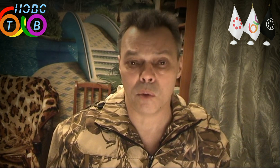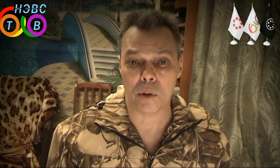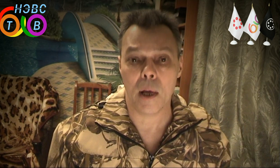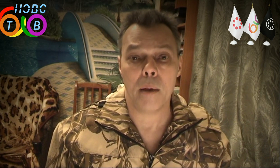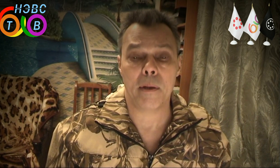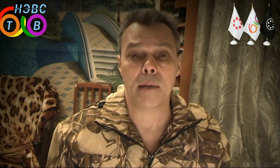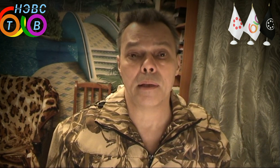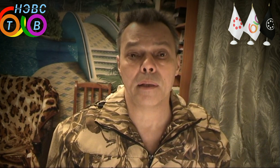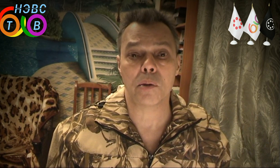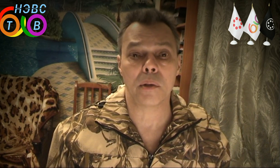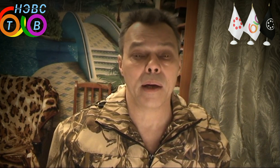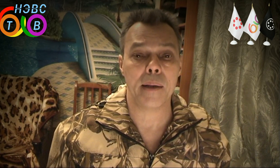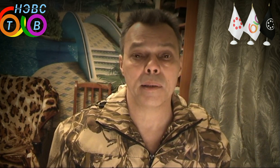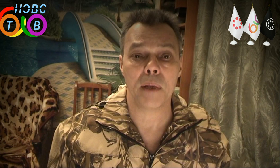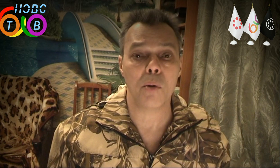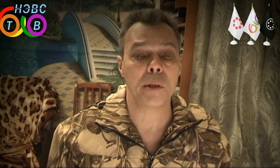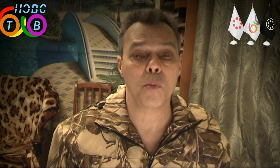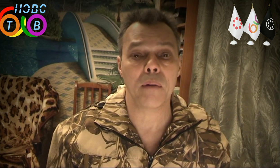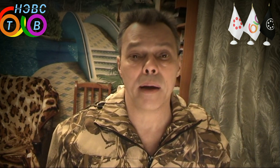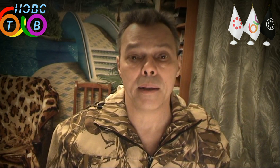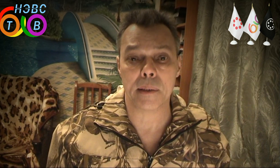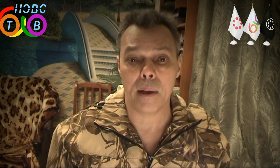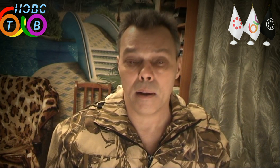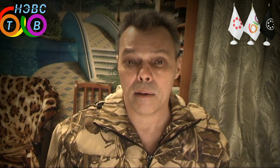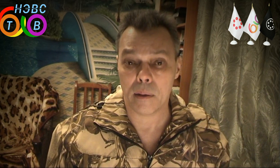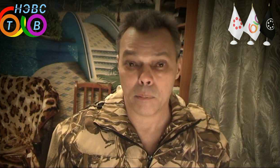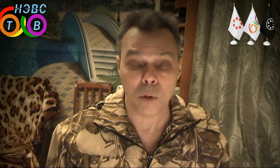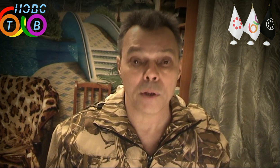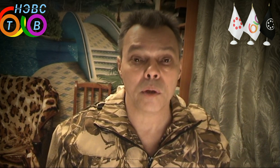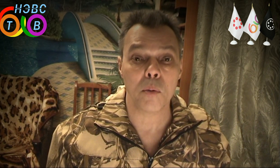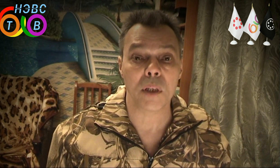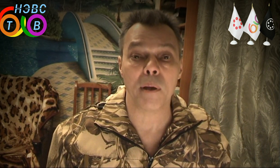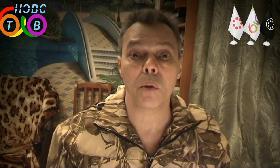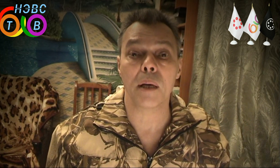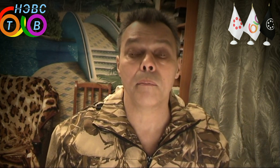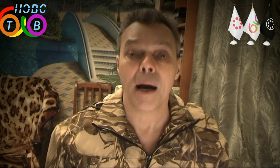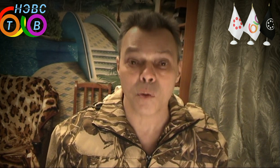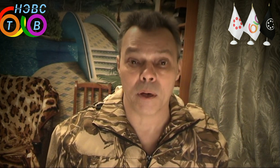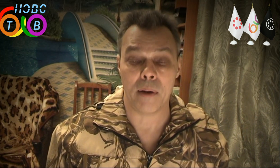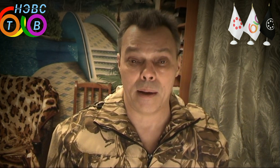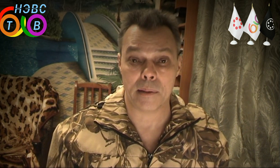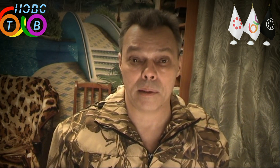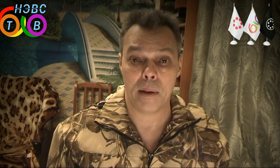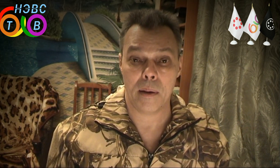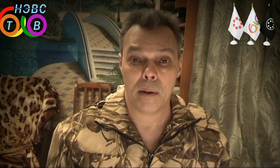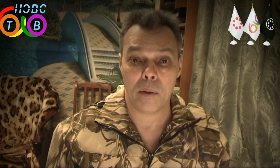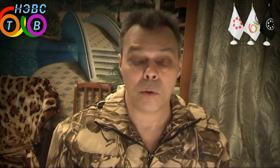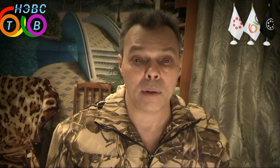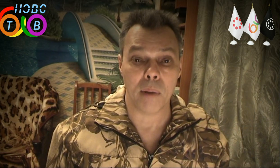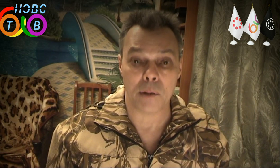сводит. И понятное дело, что такая семья уже не управляется полностью ребенком, а только мать управляется. Только мать.